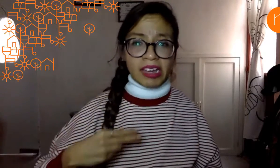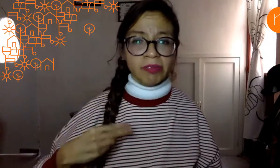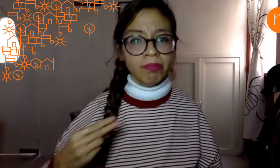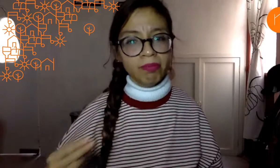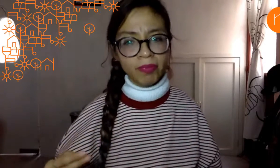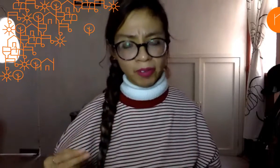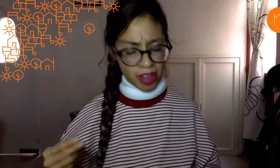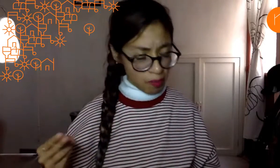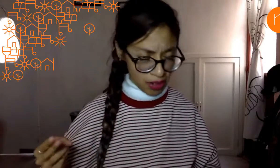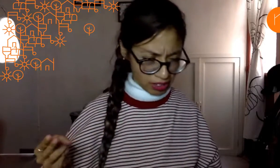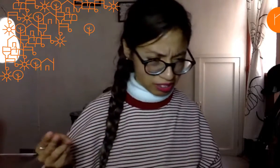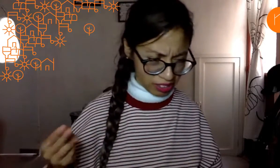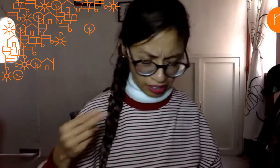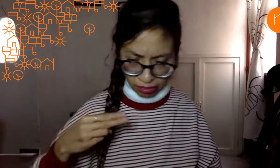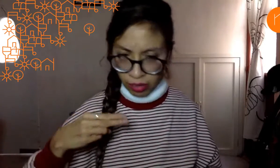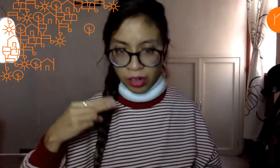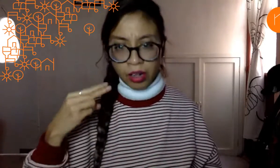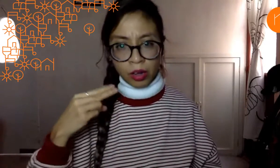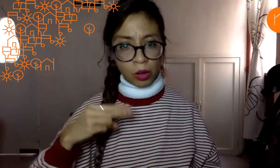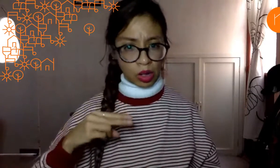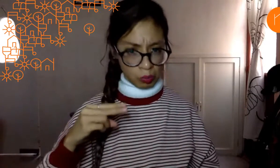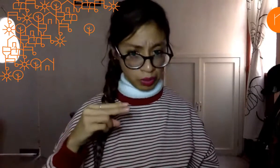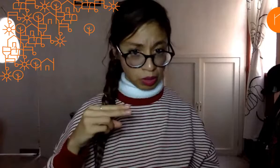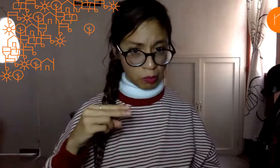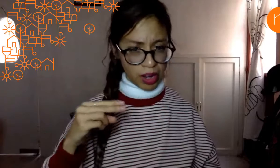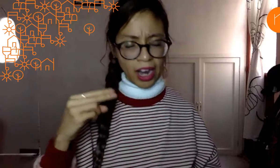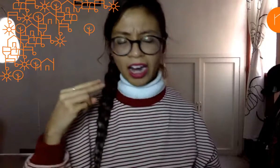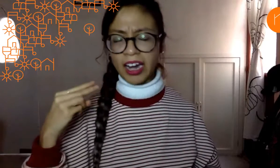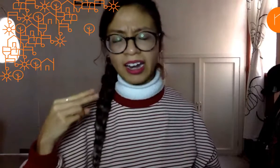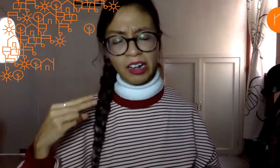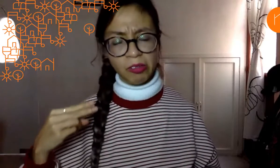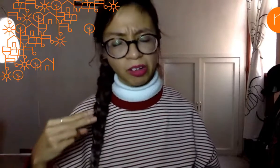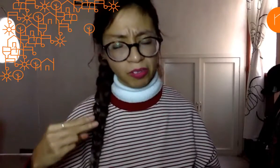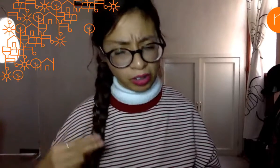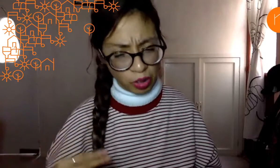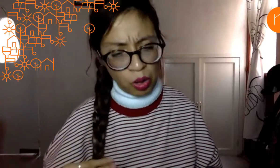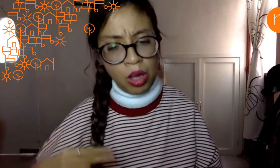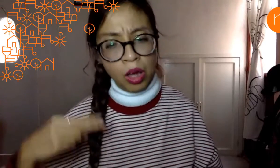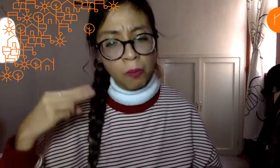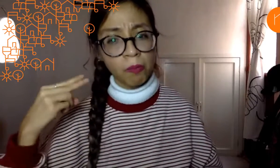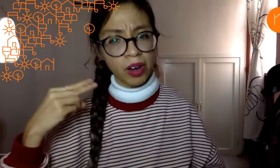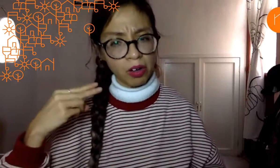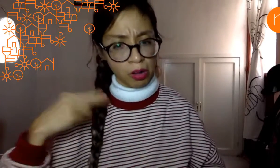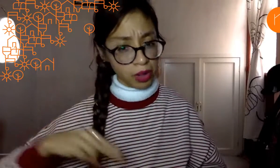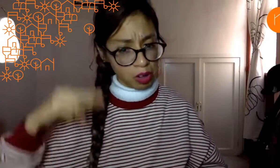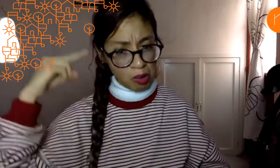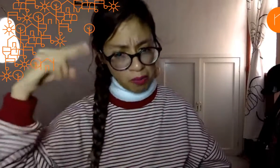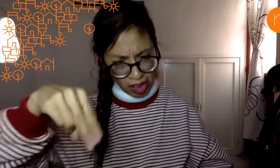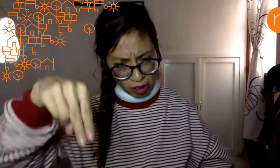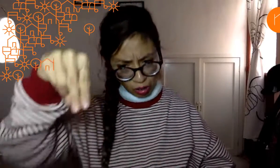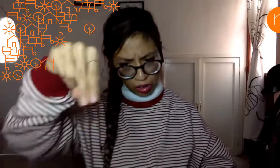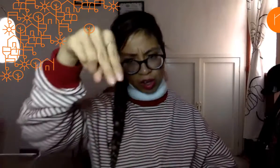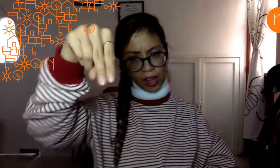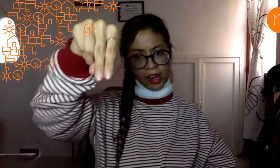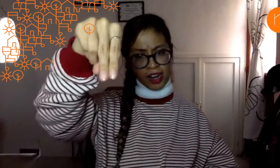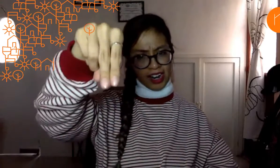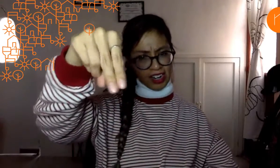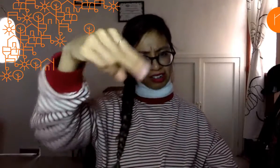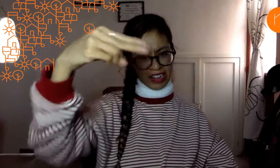Y me voy a presentar con mi nombre en alfabeto manual. Mi nombre con la letra